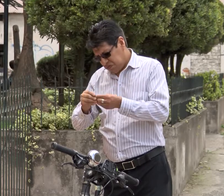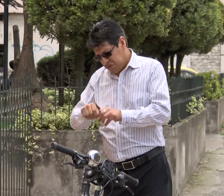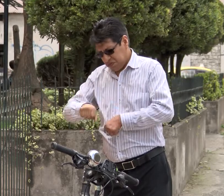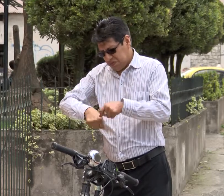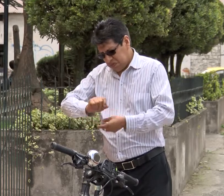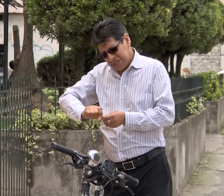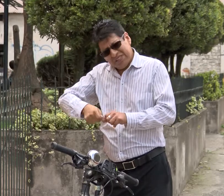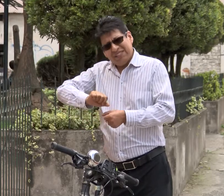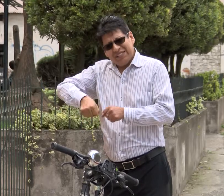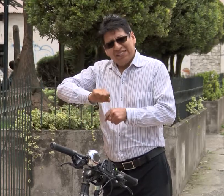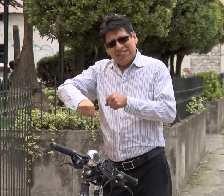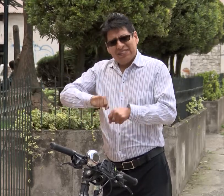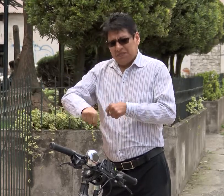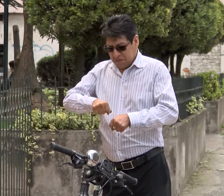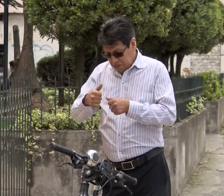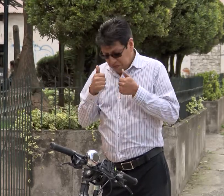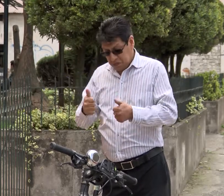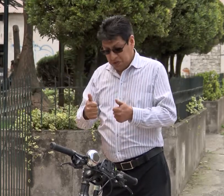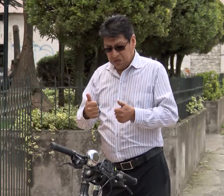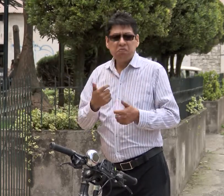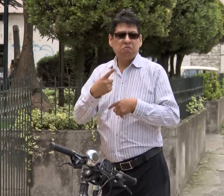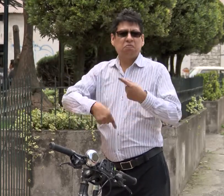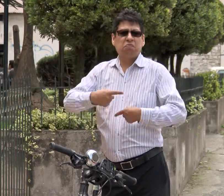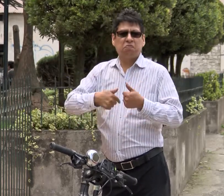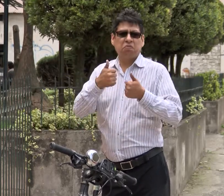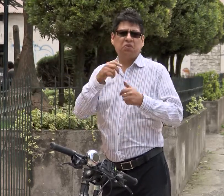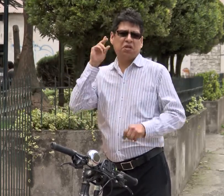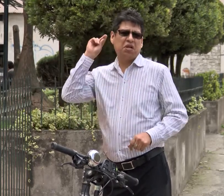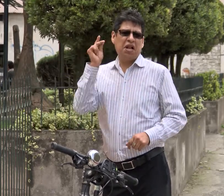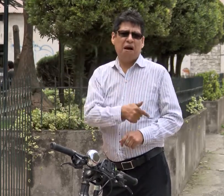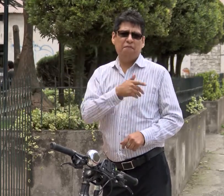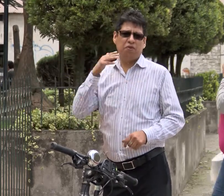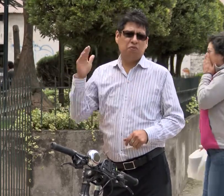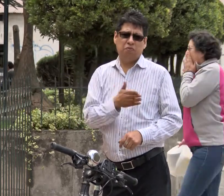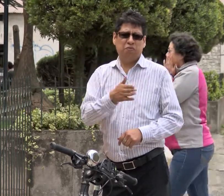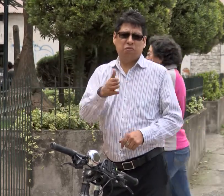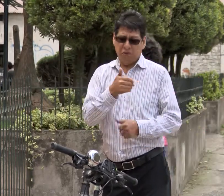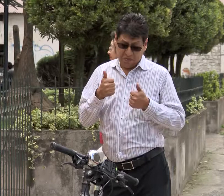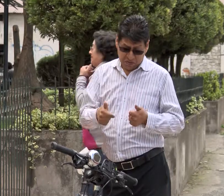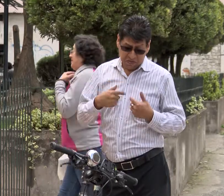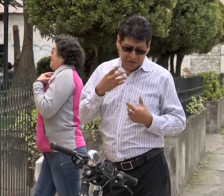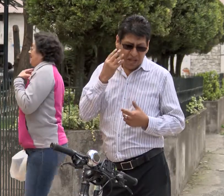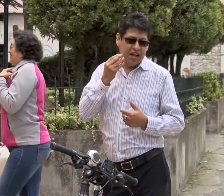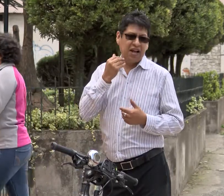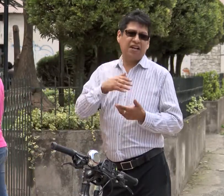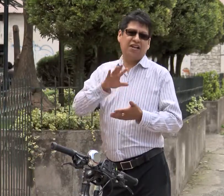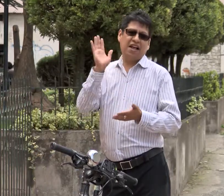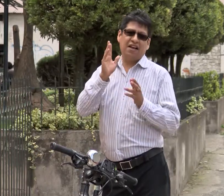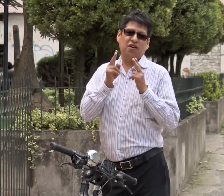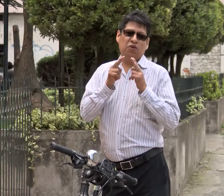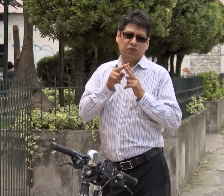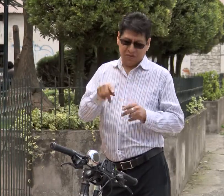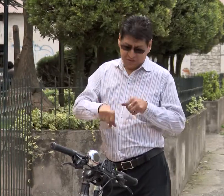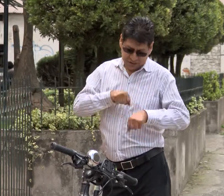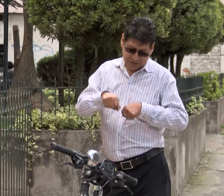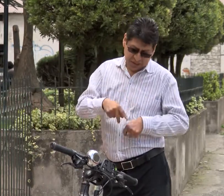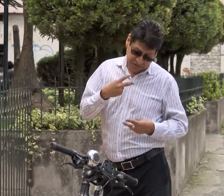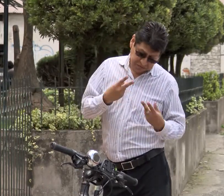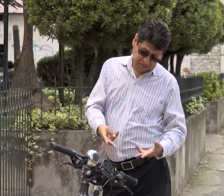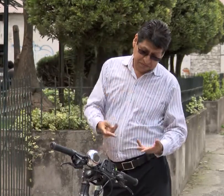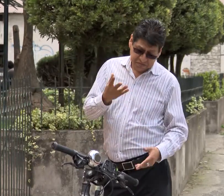una vez solucionado el desperfecto comencé así queda nuevamente ya que eso es lo que me gusta